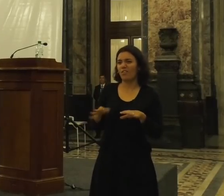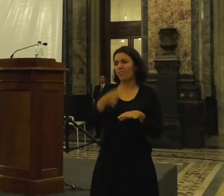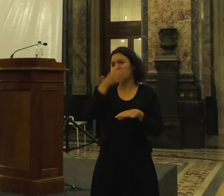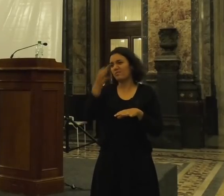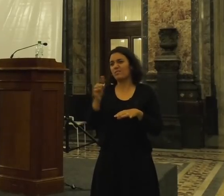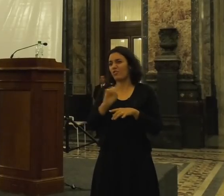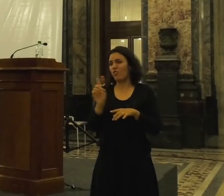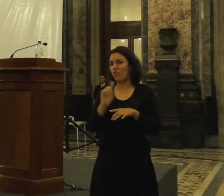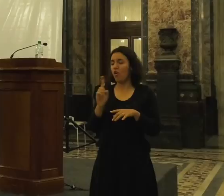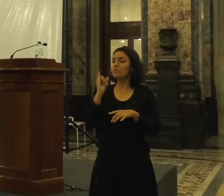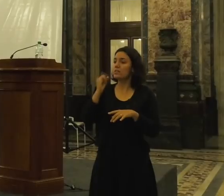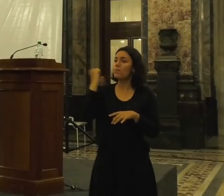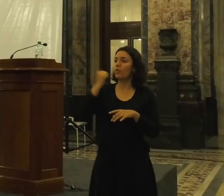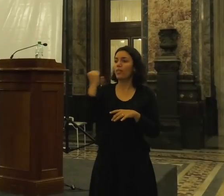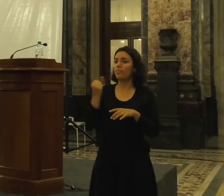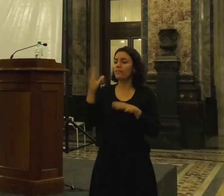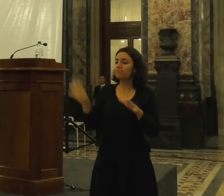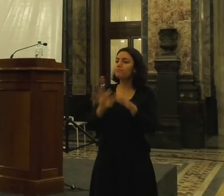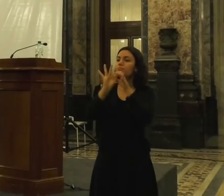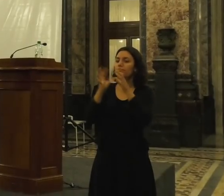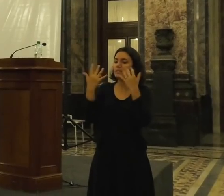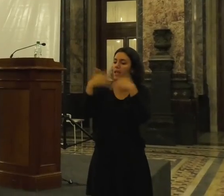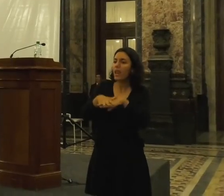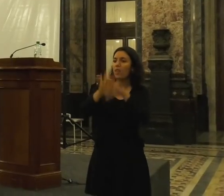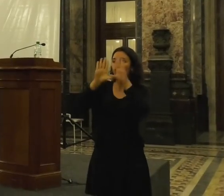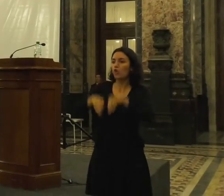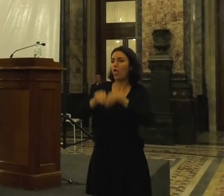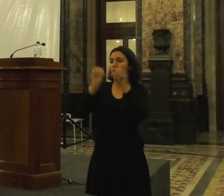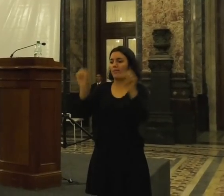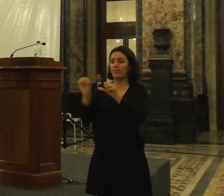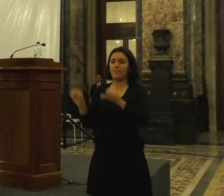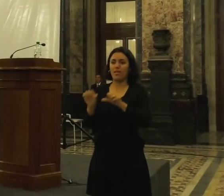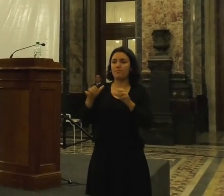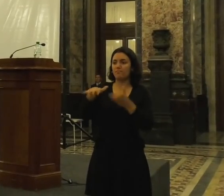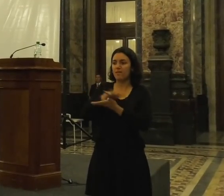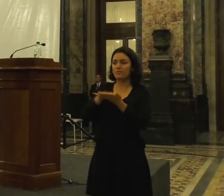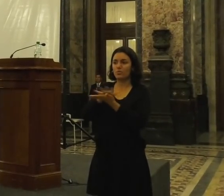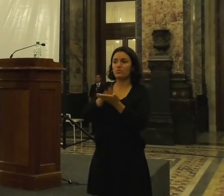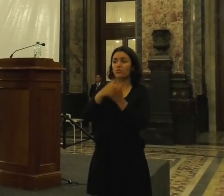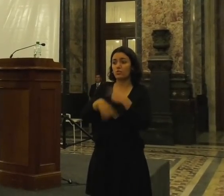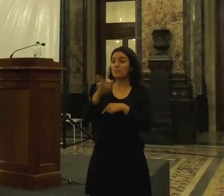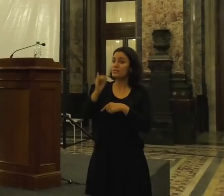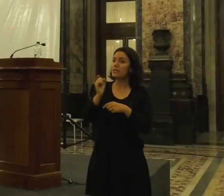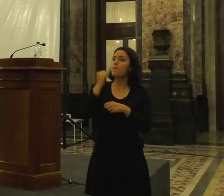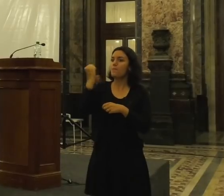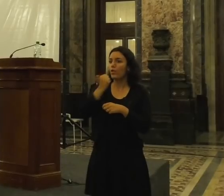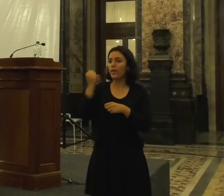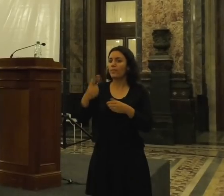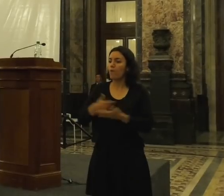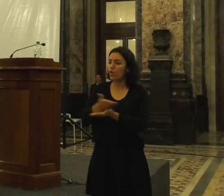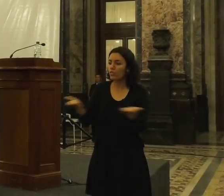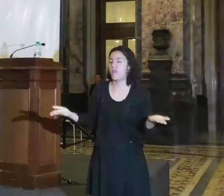de todos los aspectos. Pero siempre está bueno visibilizar y